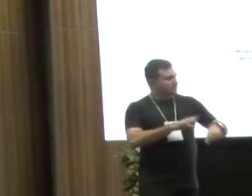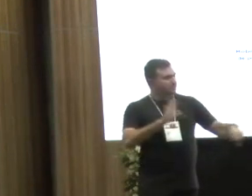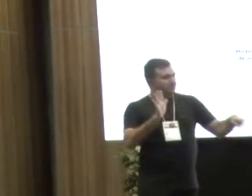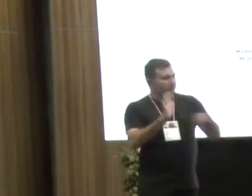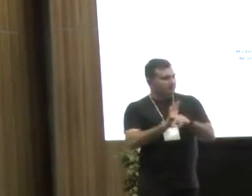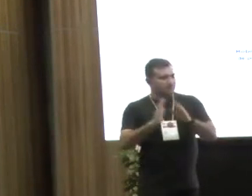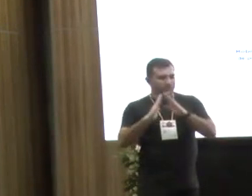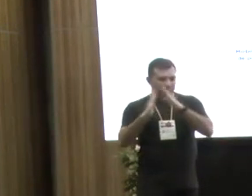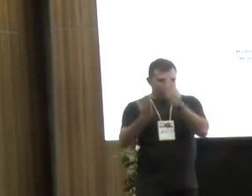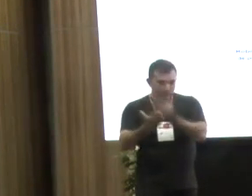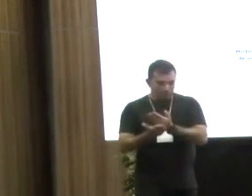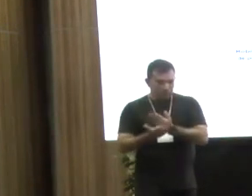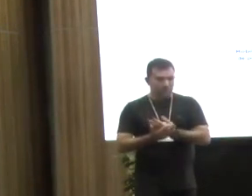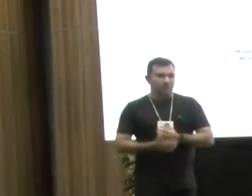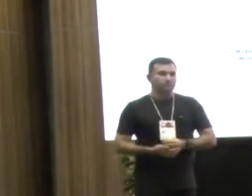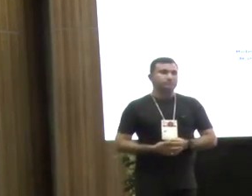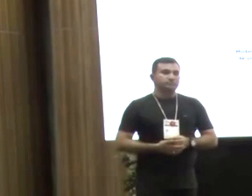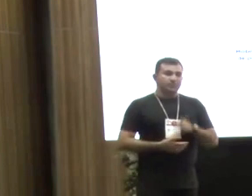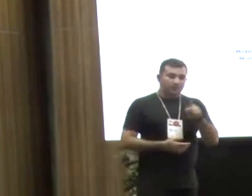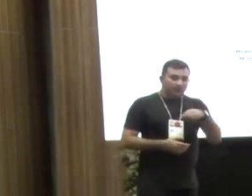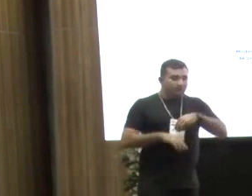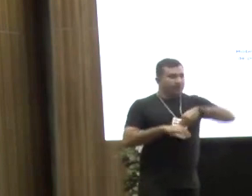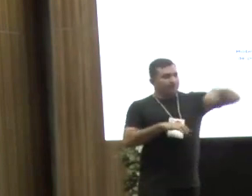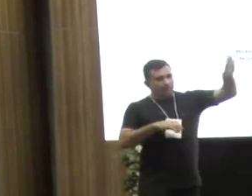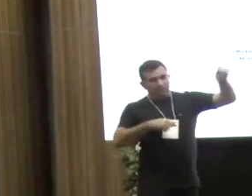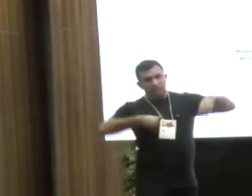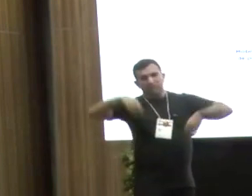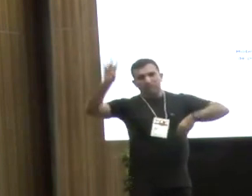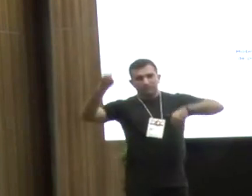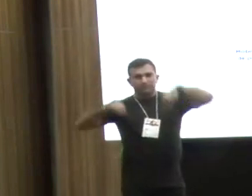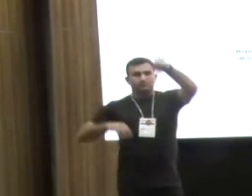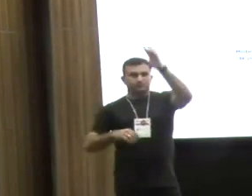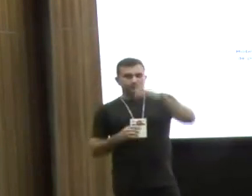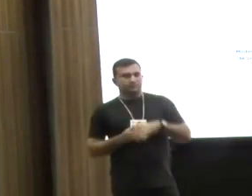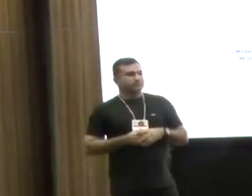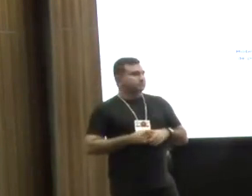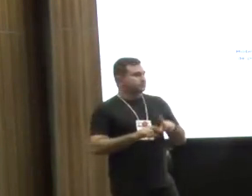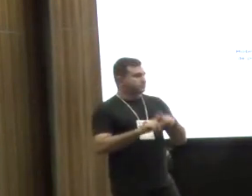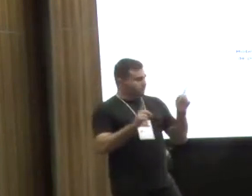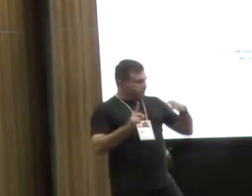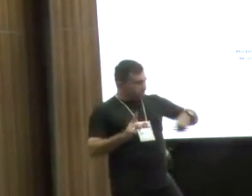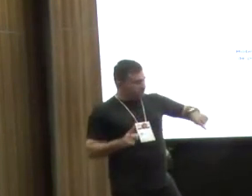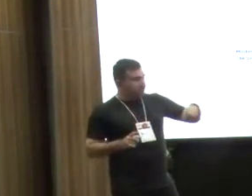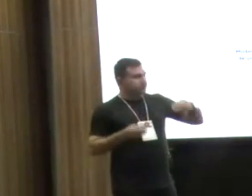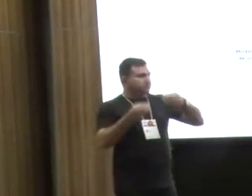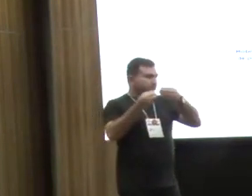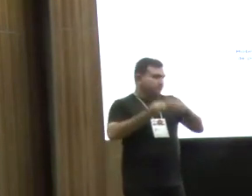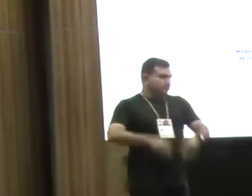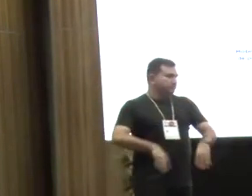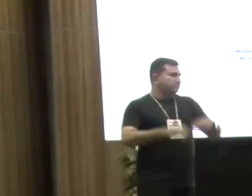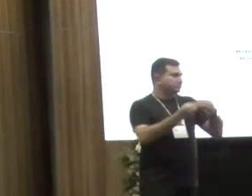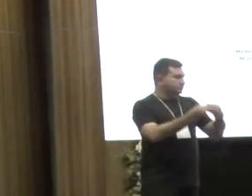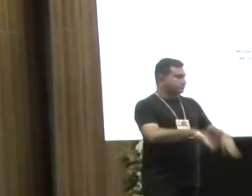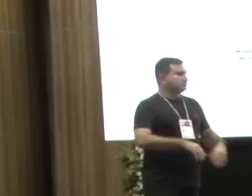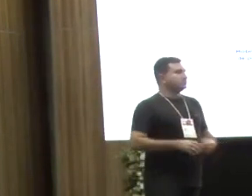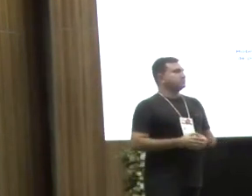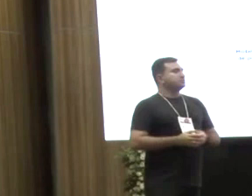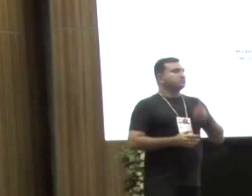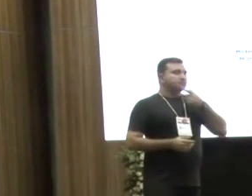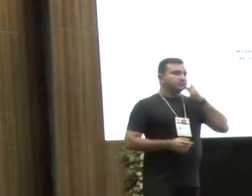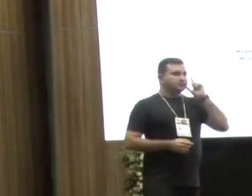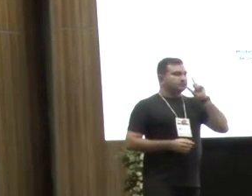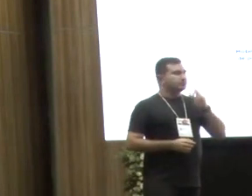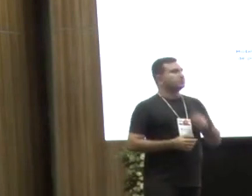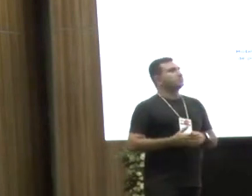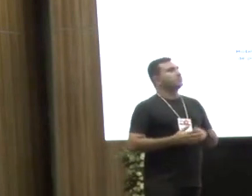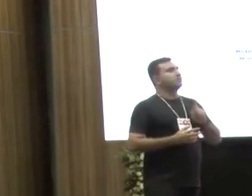escolas. Porque senão os meninos evadem. E nós estamos tendo um prejuízo publicado ontem no Correio Brasiliense